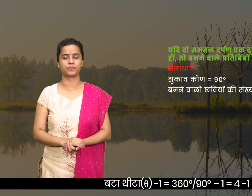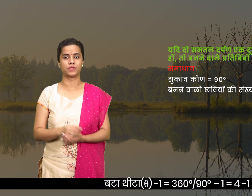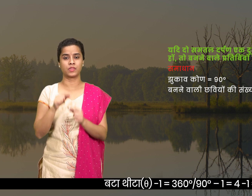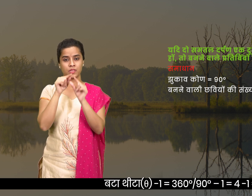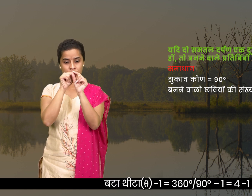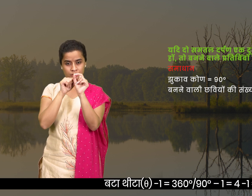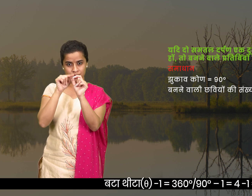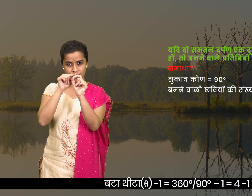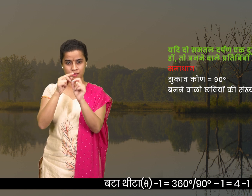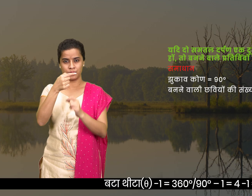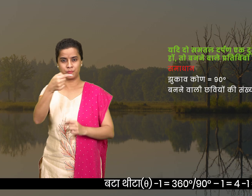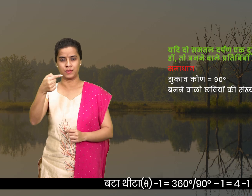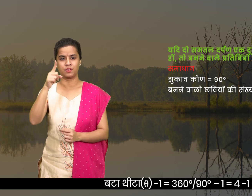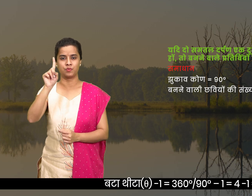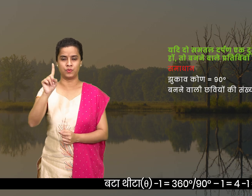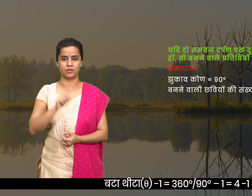0-1